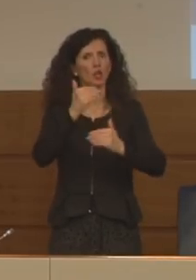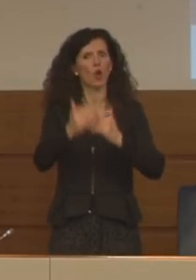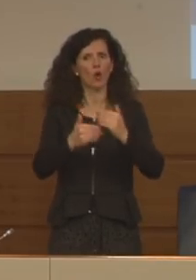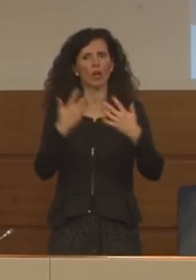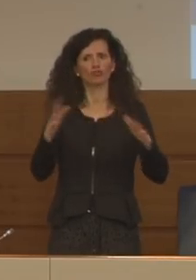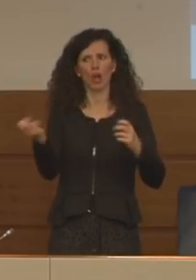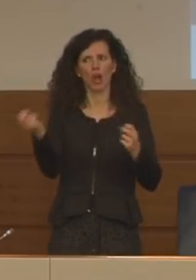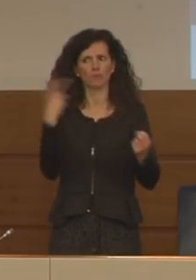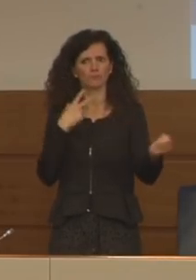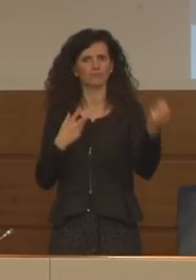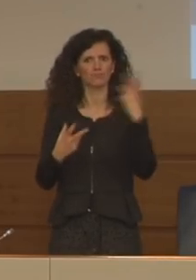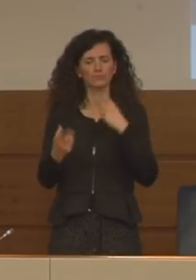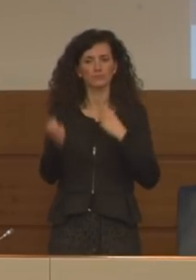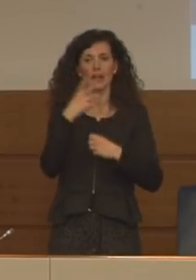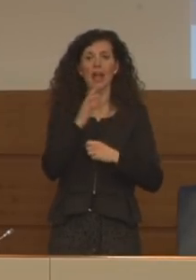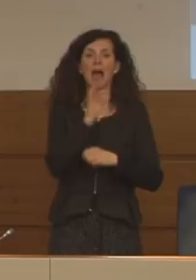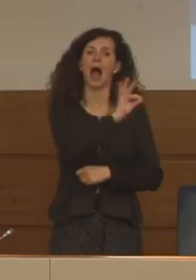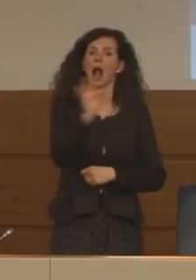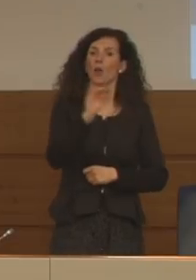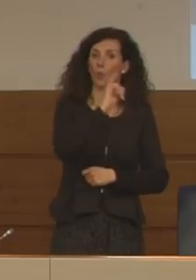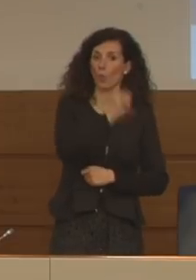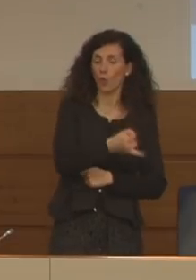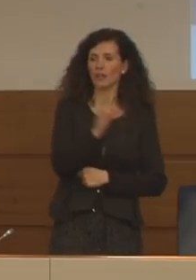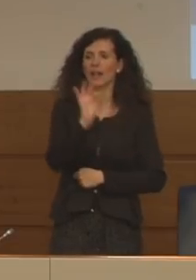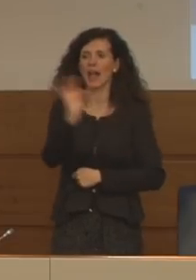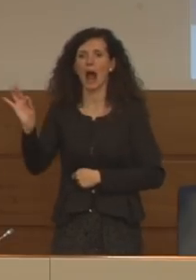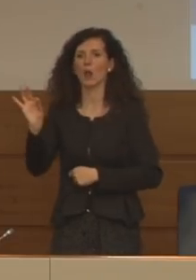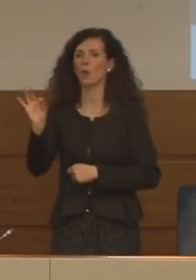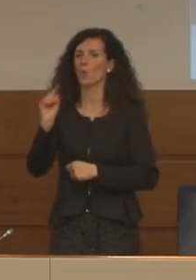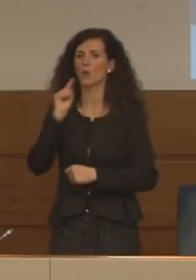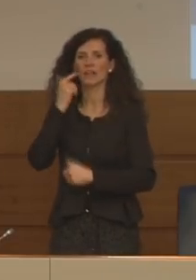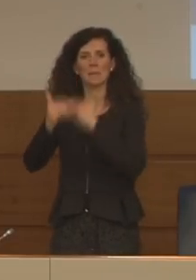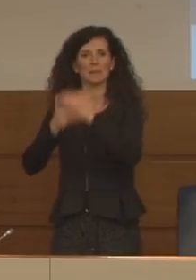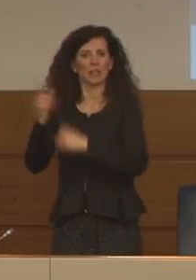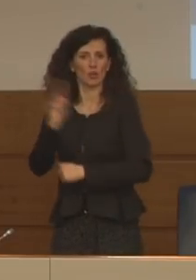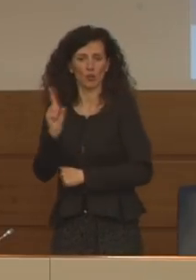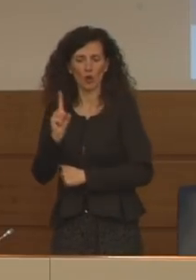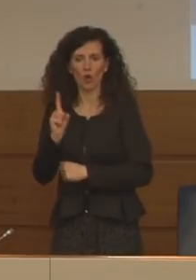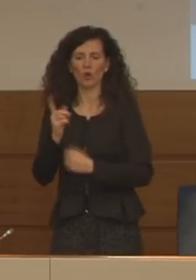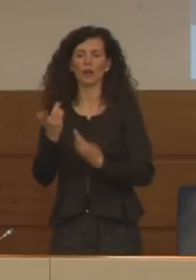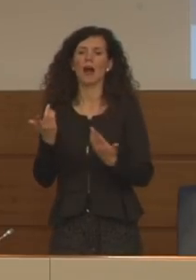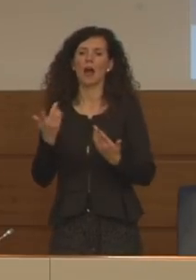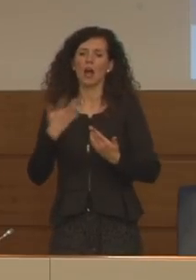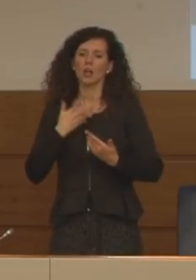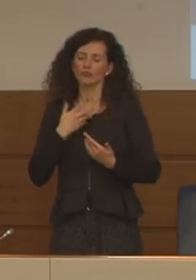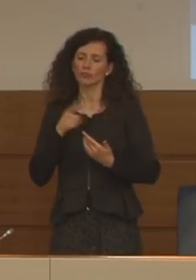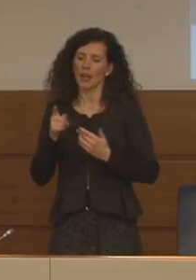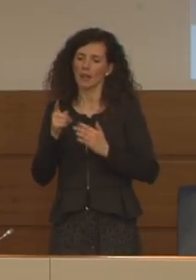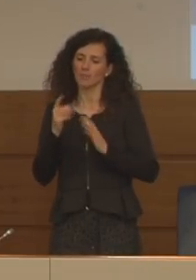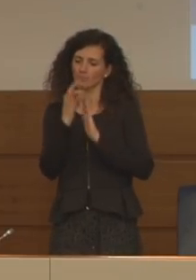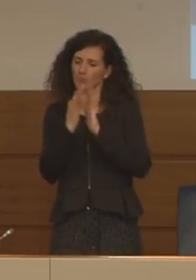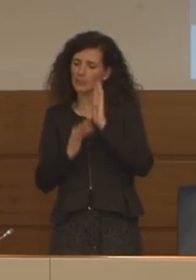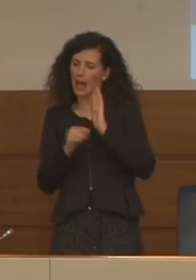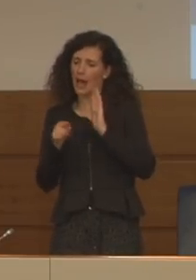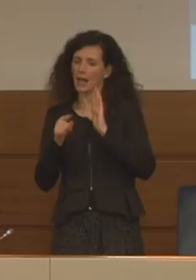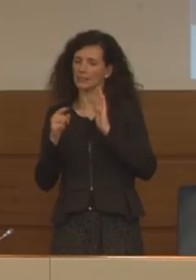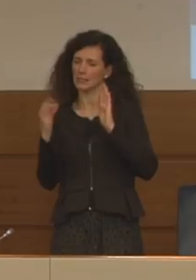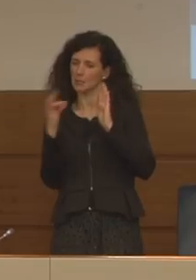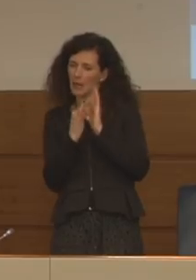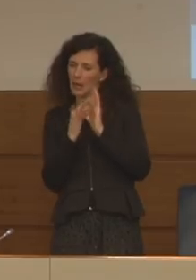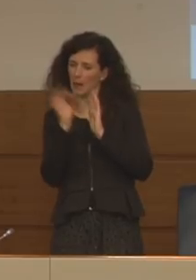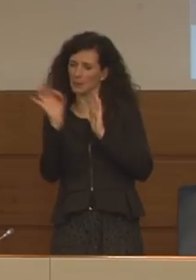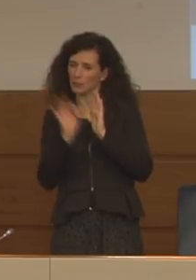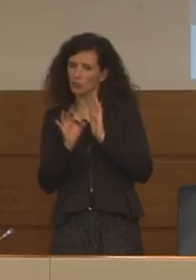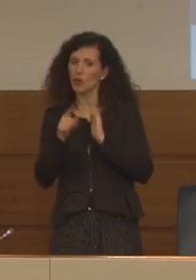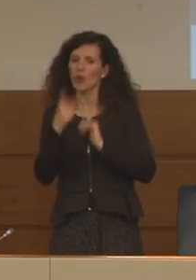in e in altri no teniamo anche conto che ci può essere un dato laboratoristico per cui i parametri dell'infiammazione migliorano